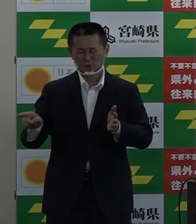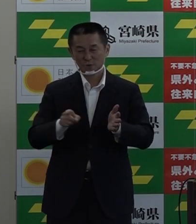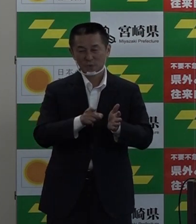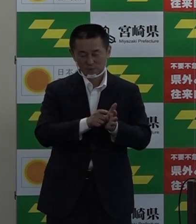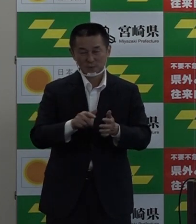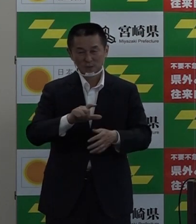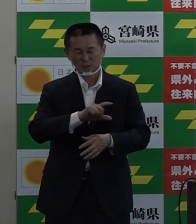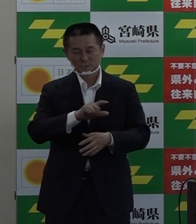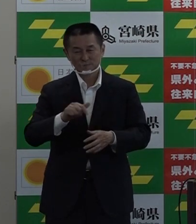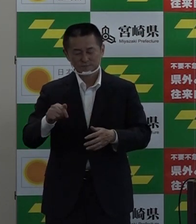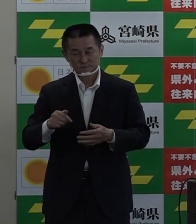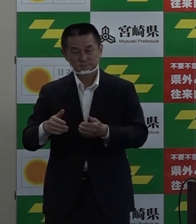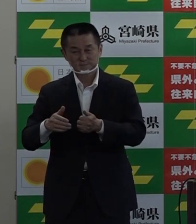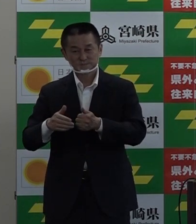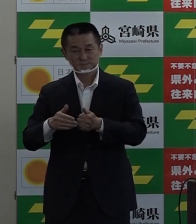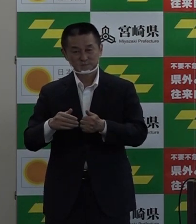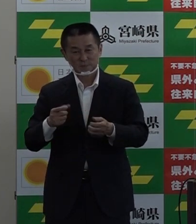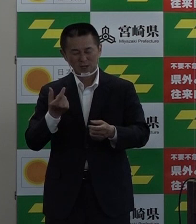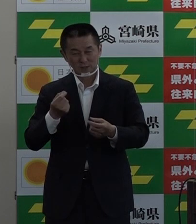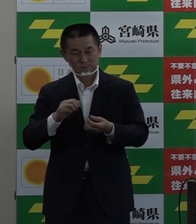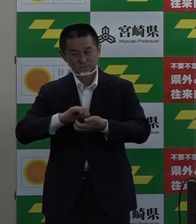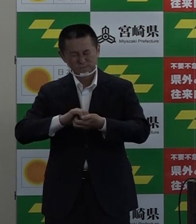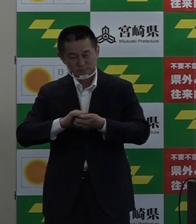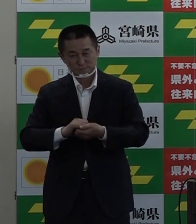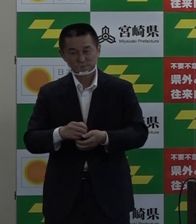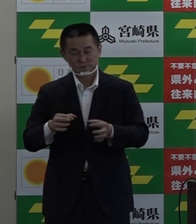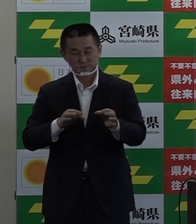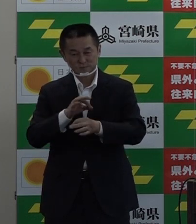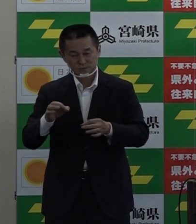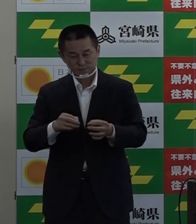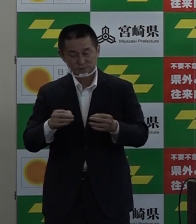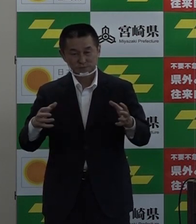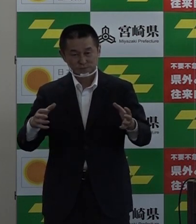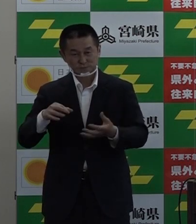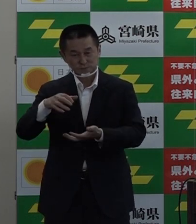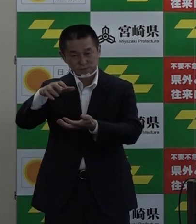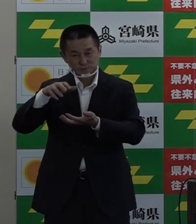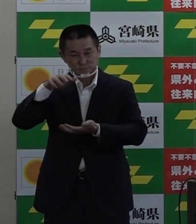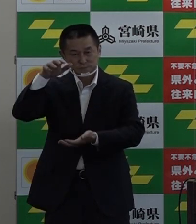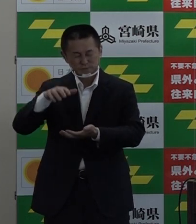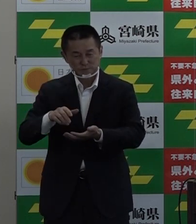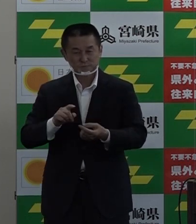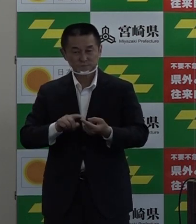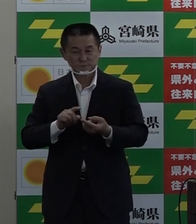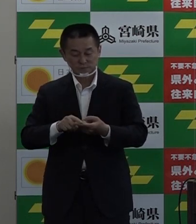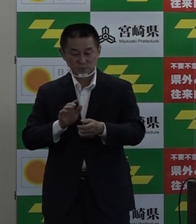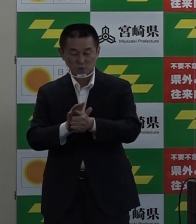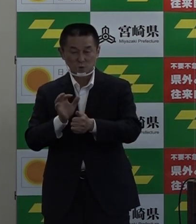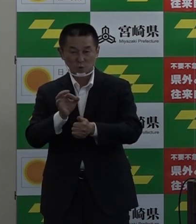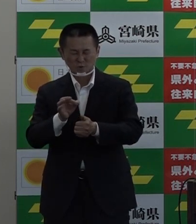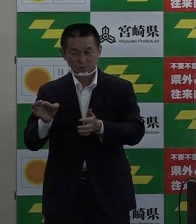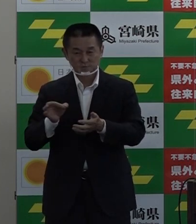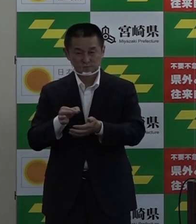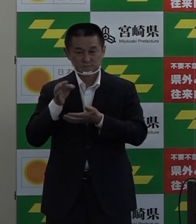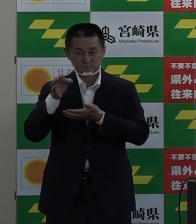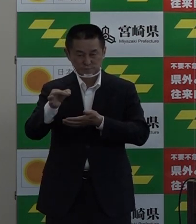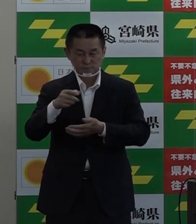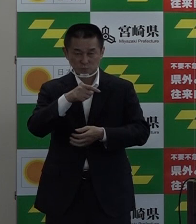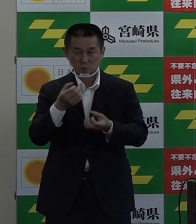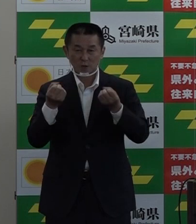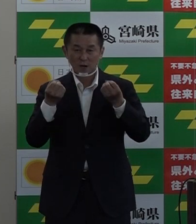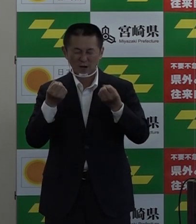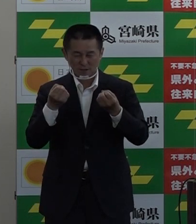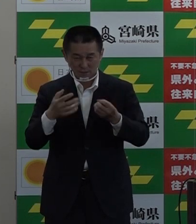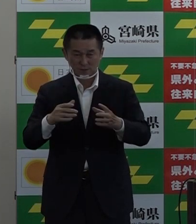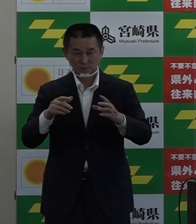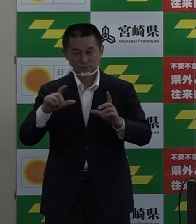な声を受けて、一定の売上高なり事業規模に応じてですね、協力金が支給される、この新たな